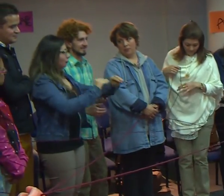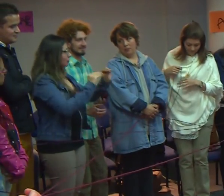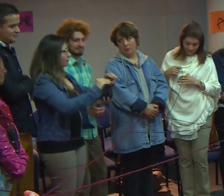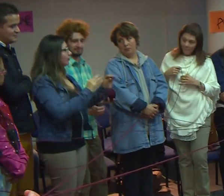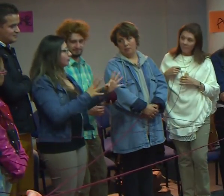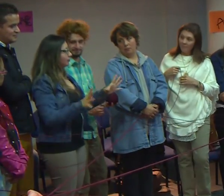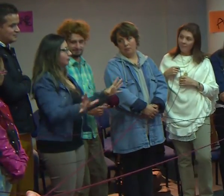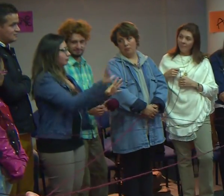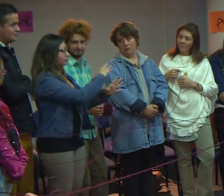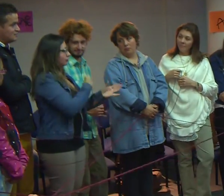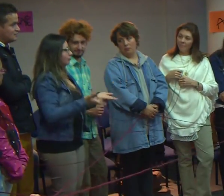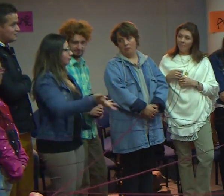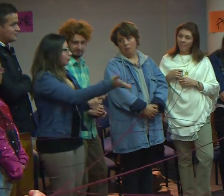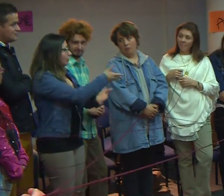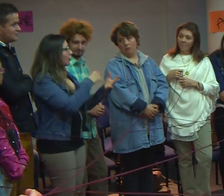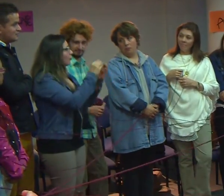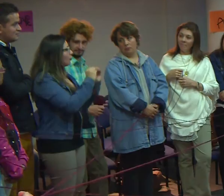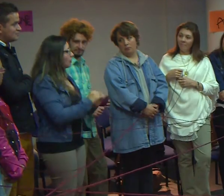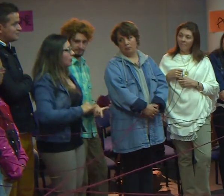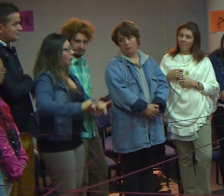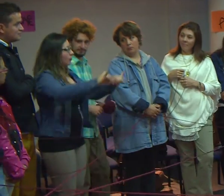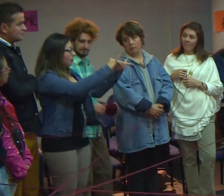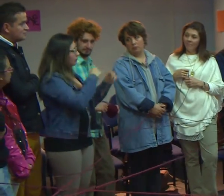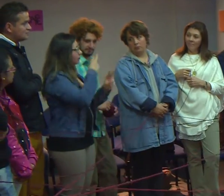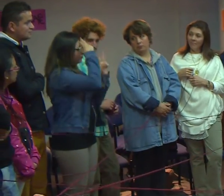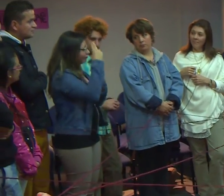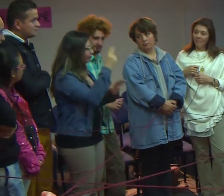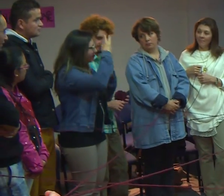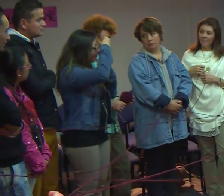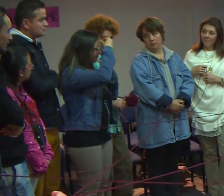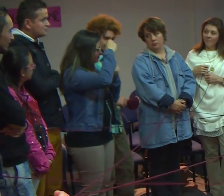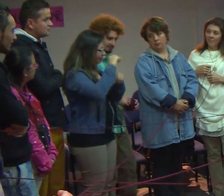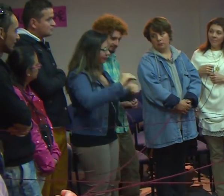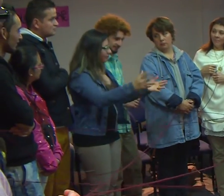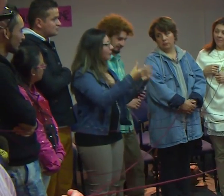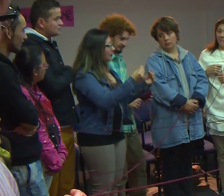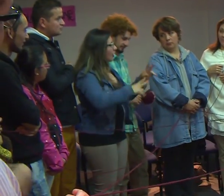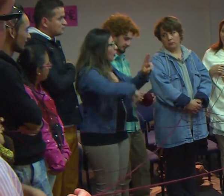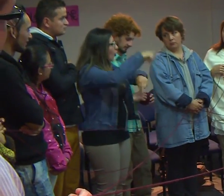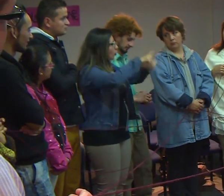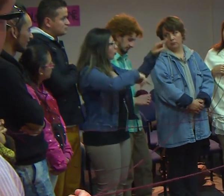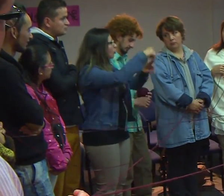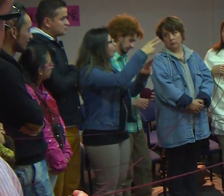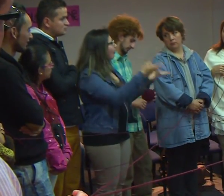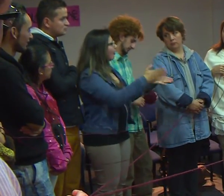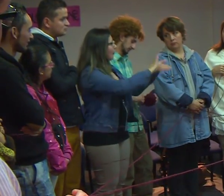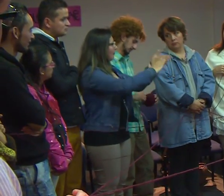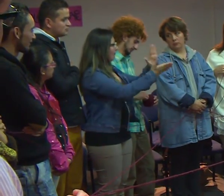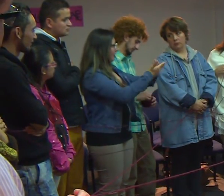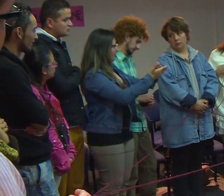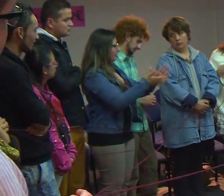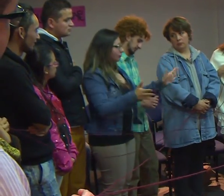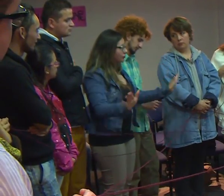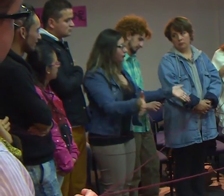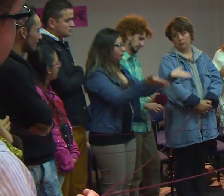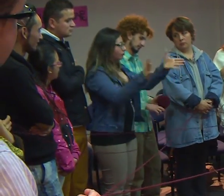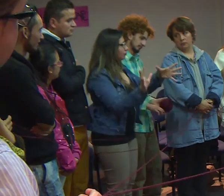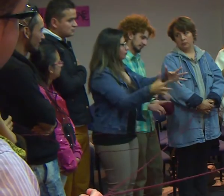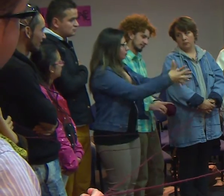Mi compromiso es formar a todas las personas en igualdad de condiciones, con valores, que puedan